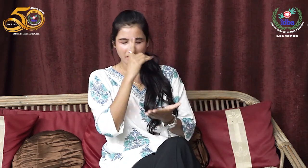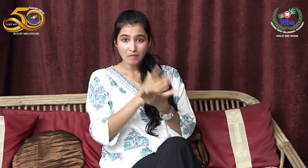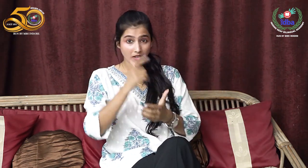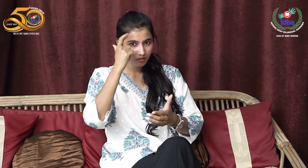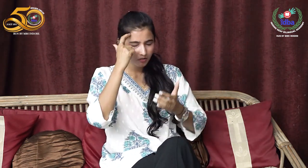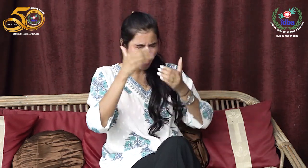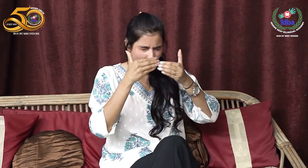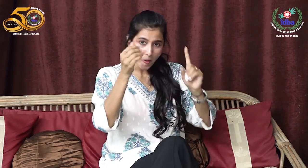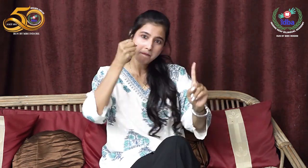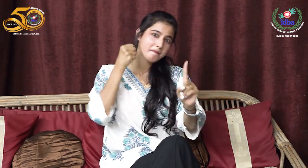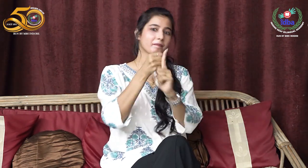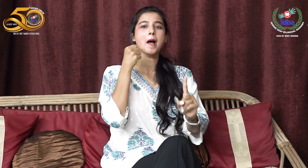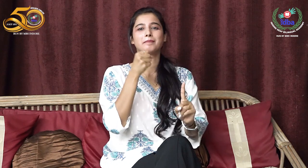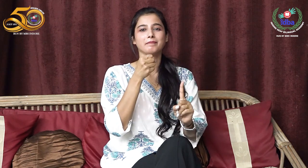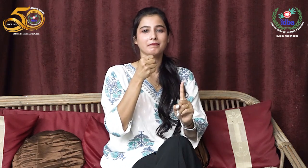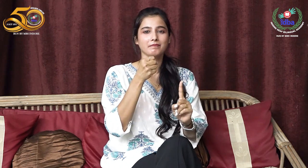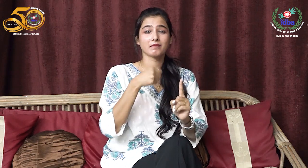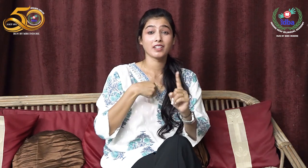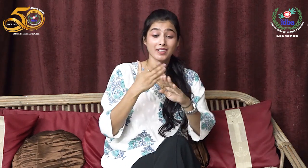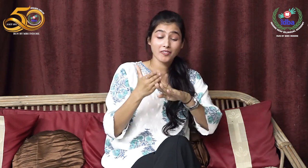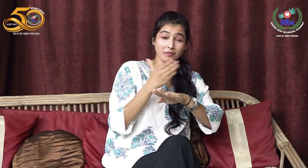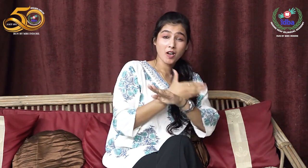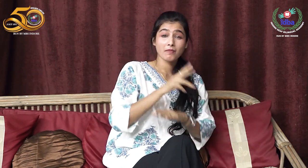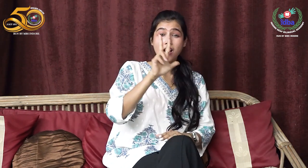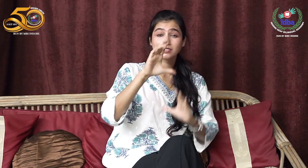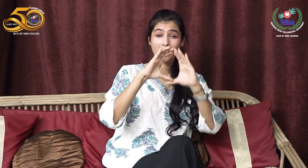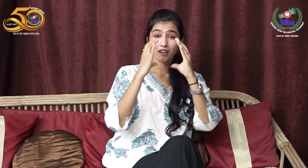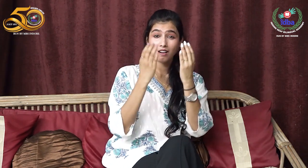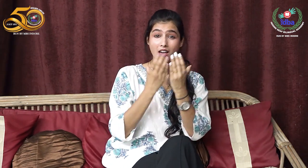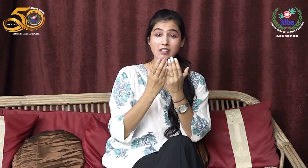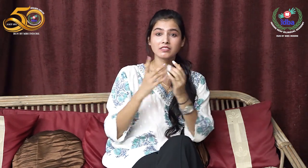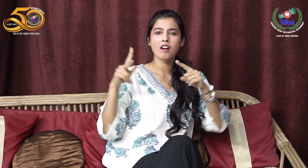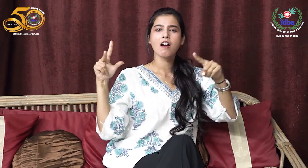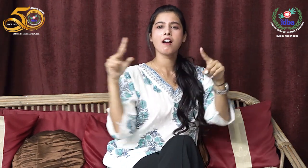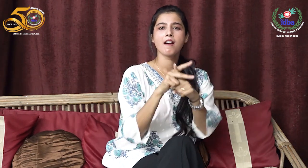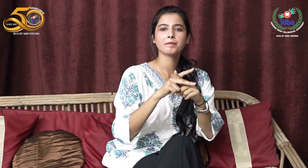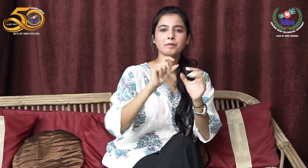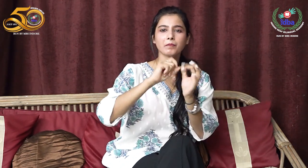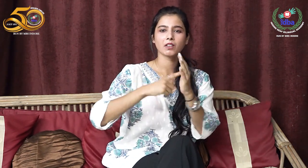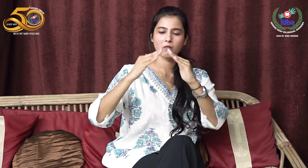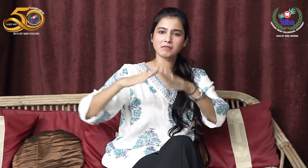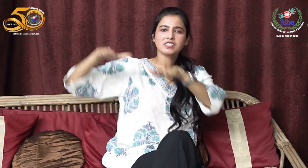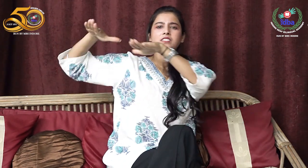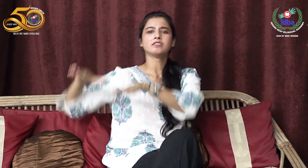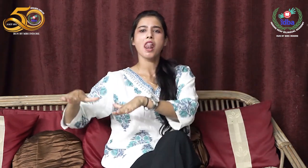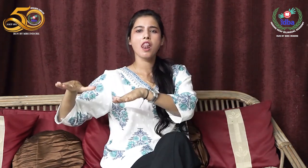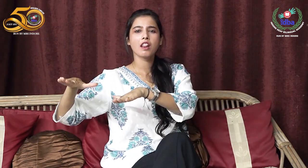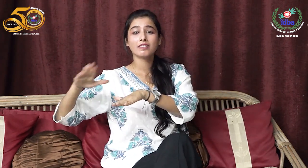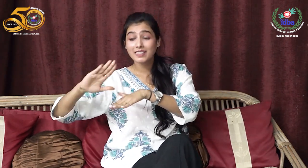ही डेफ है और प्रिंसिपल है। बिल्कुल मुझे झटका सा लगा था जब ये जाना था मैंने। फिर क्लास 8 जो था वो मेरा जो था मिस हो गया था, कि मैं घर पे